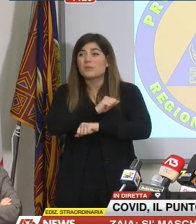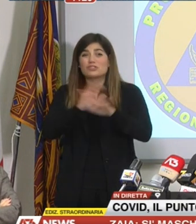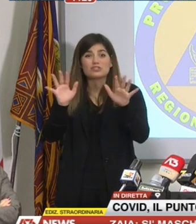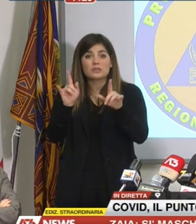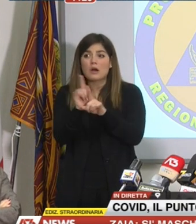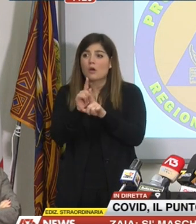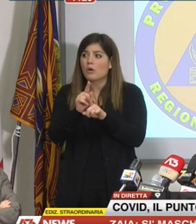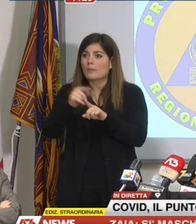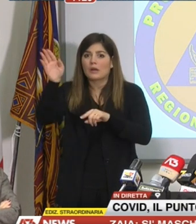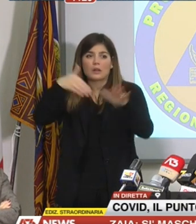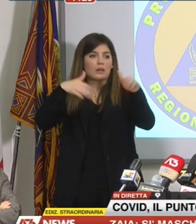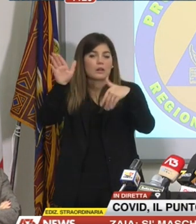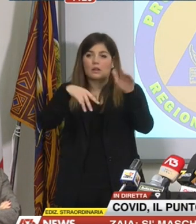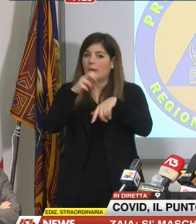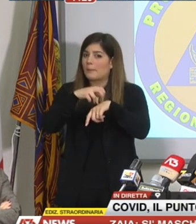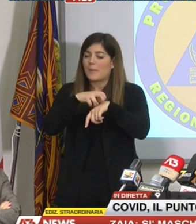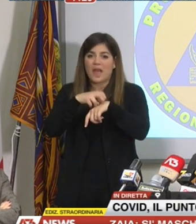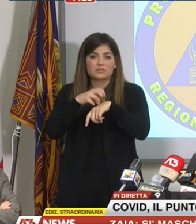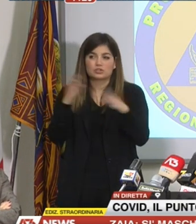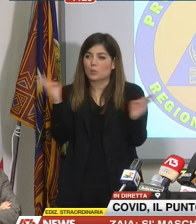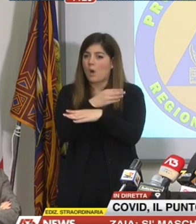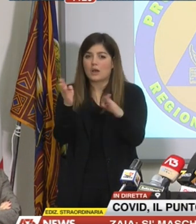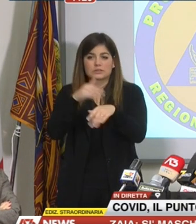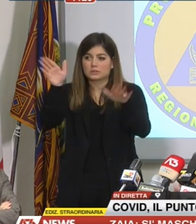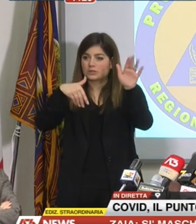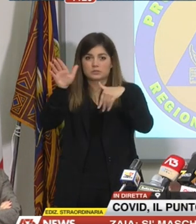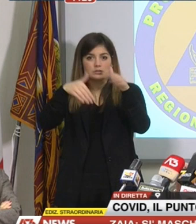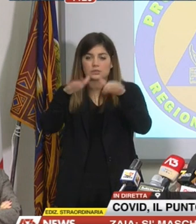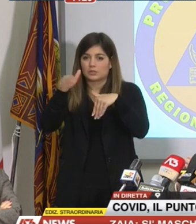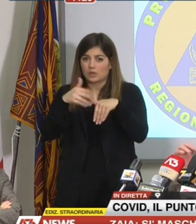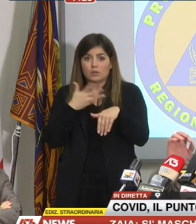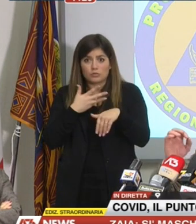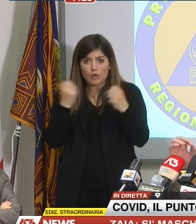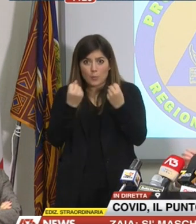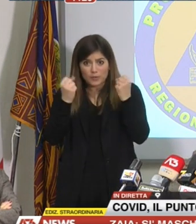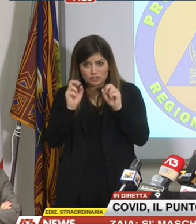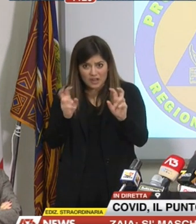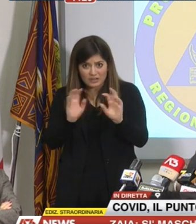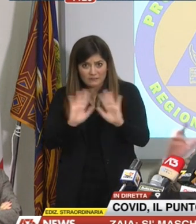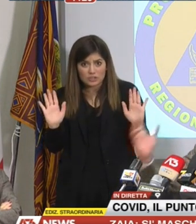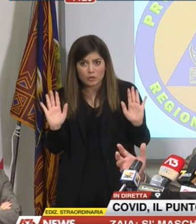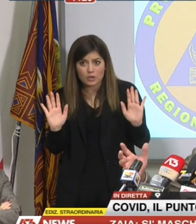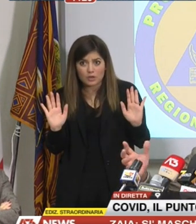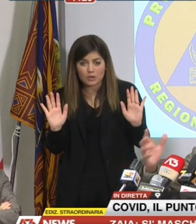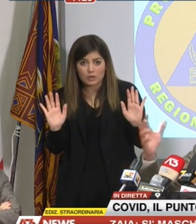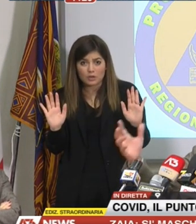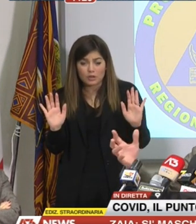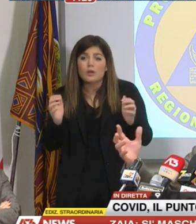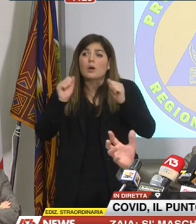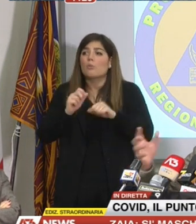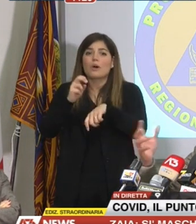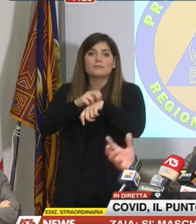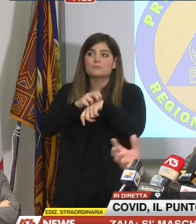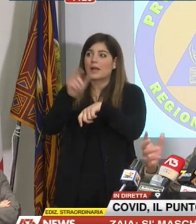prescindere. Vi ricordate i dibattiti che facevano contro di noi perché noi dicevamo male? Magari il medico è già laureato, per